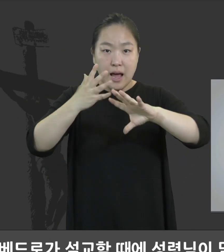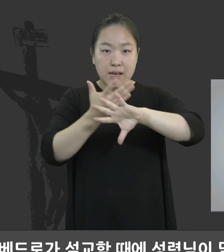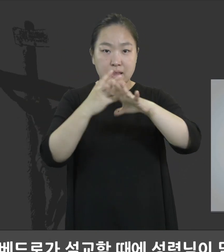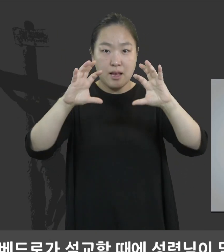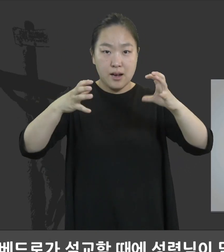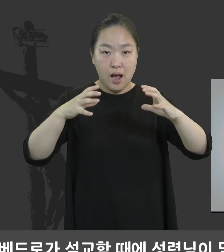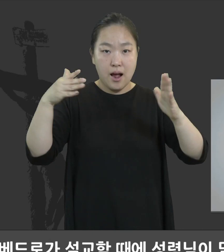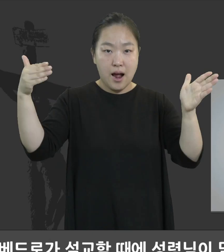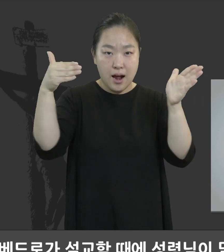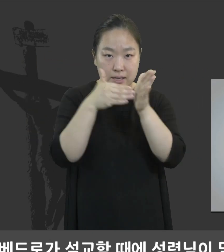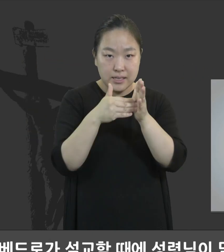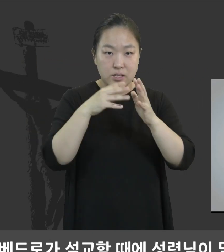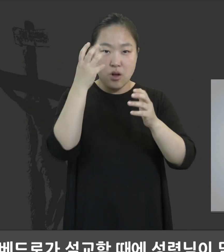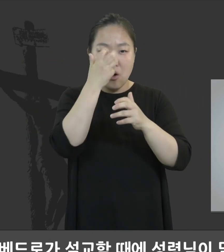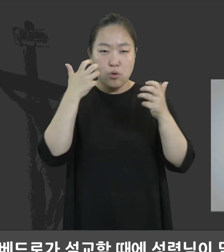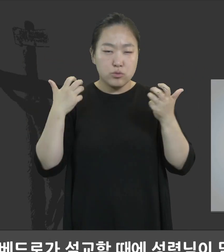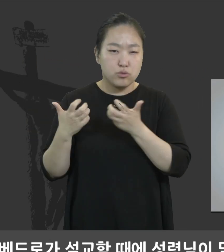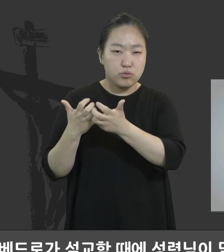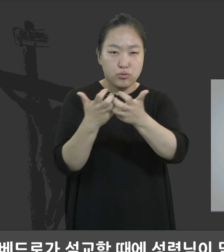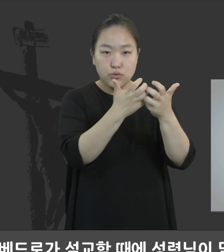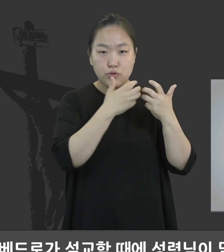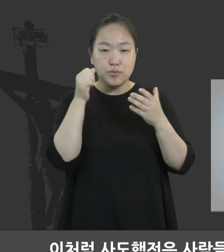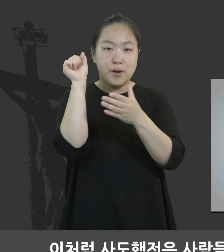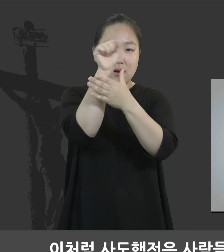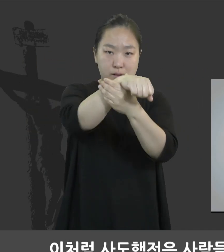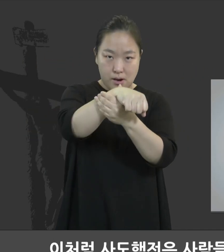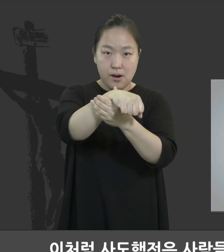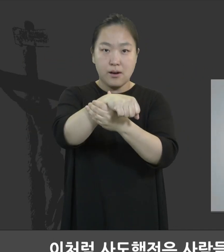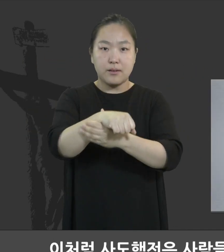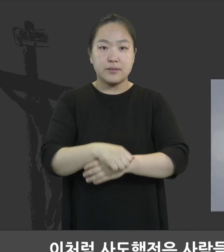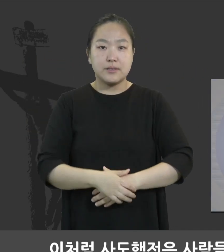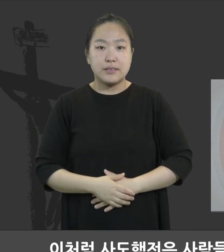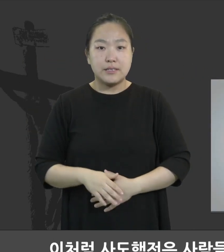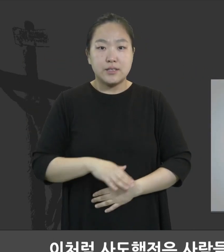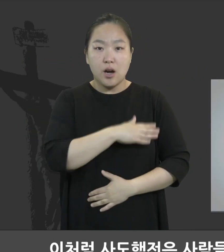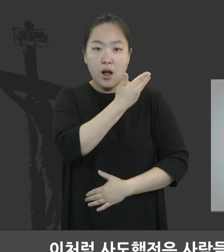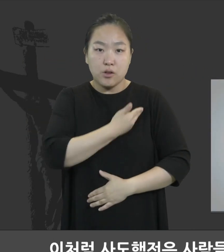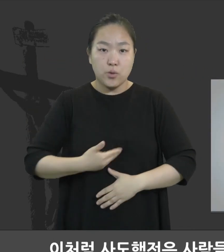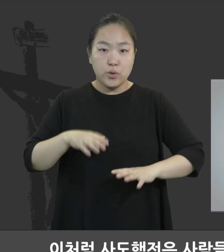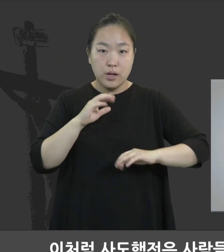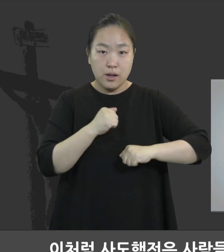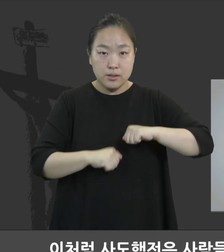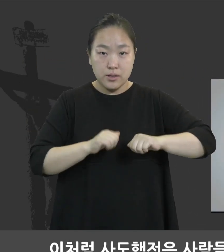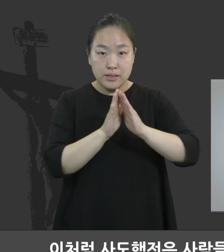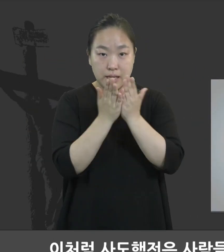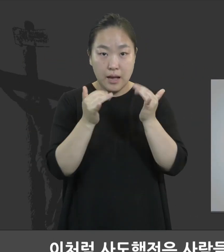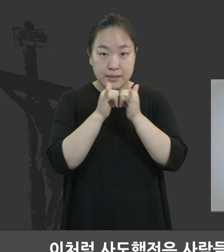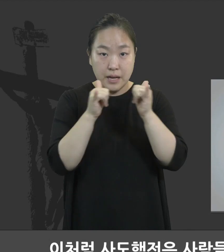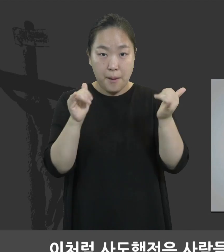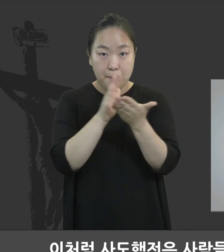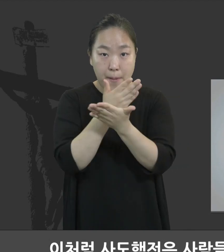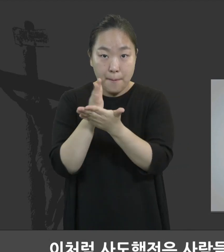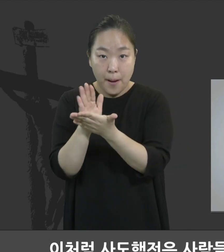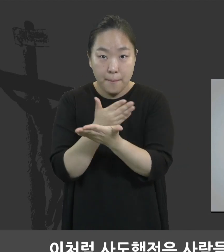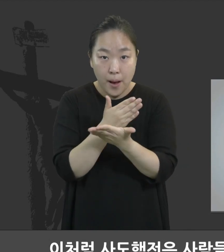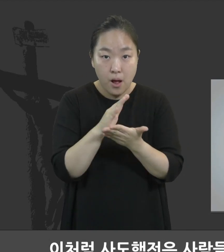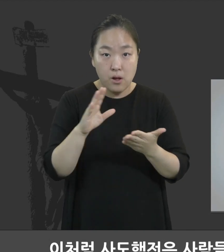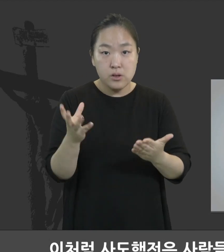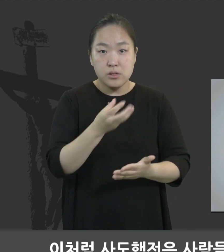이방인들에게도 성령을 충만하게 부어주십니다. 이처럼 사도행전은 사람들을 구분짓던